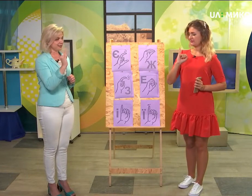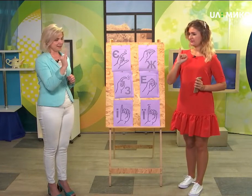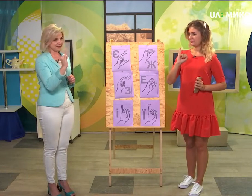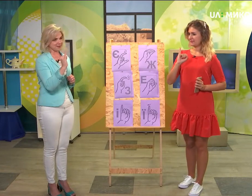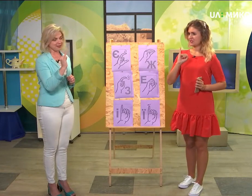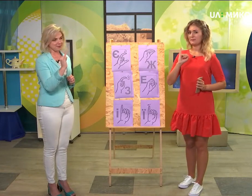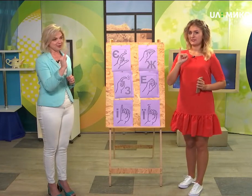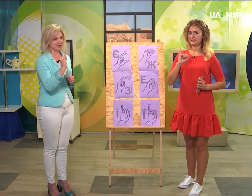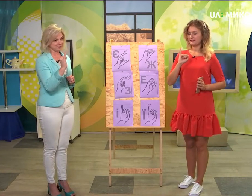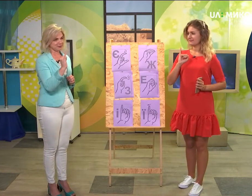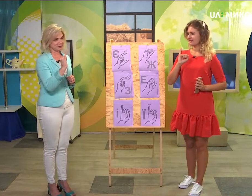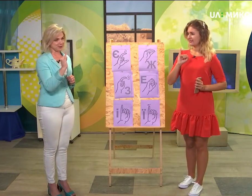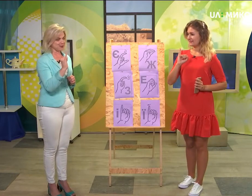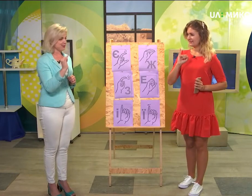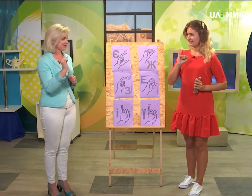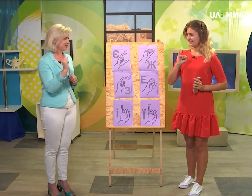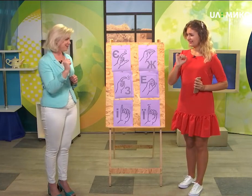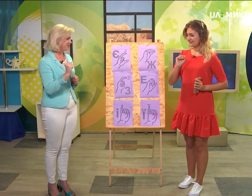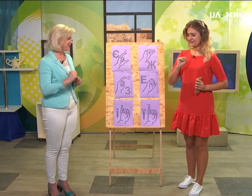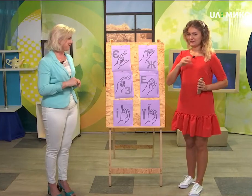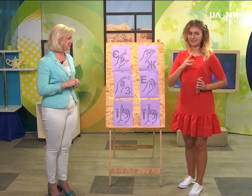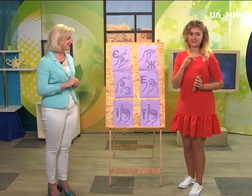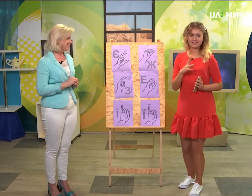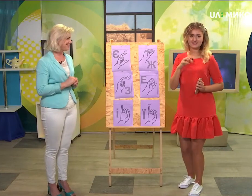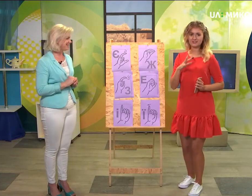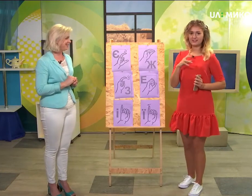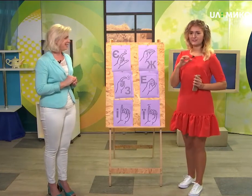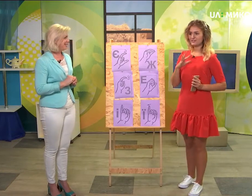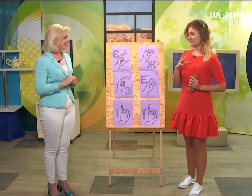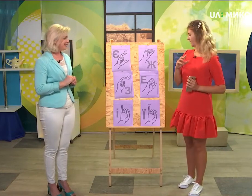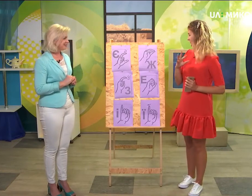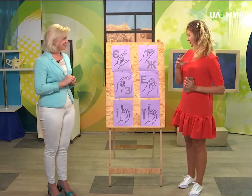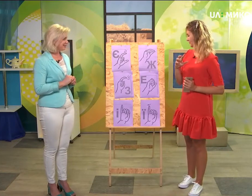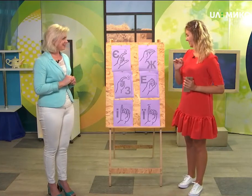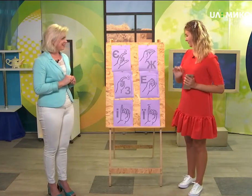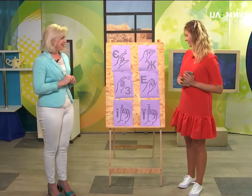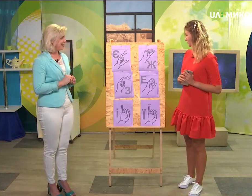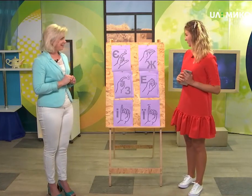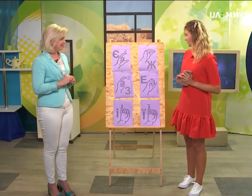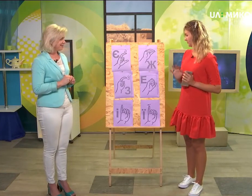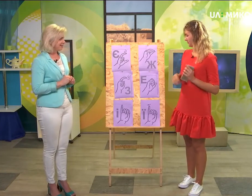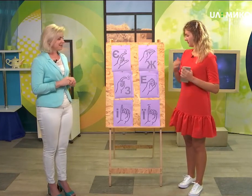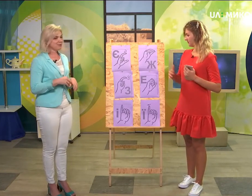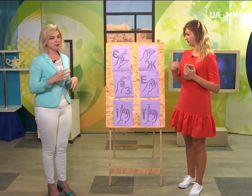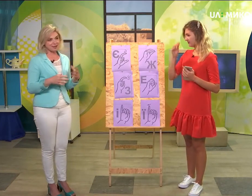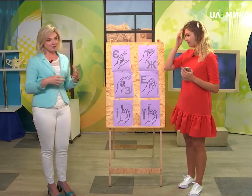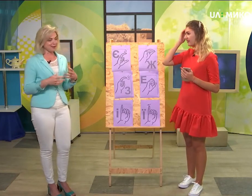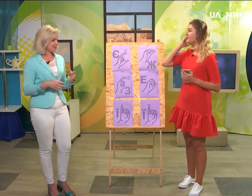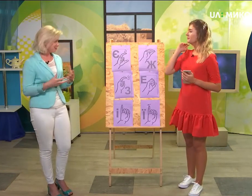І. Складаємо, да, кулачок нашу І, показуємо мізинчик. Це, звісно, дуже важко спочатку, але я думаю, якщо… Але моторика пальців – це